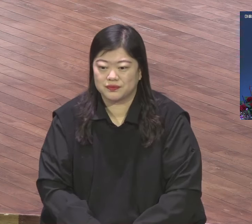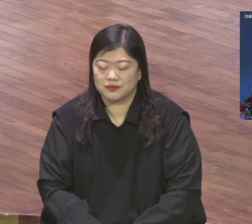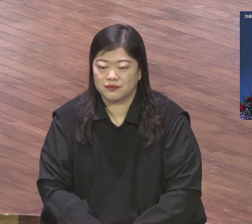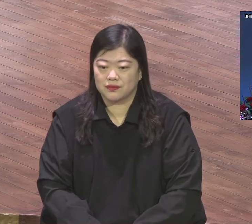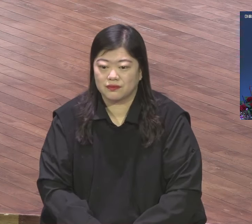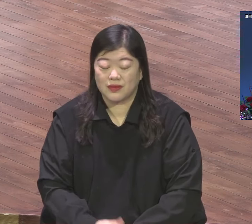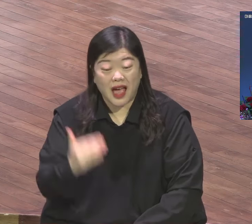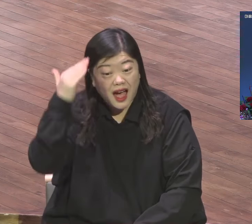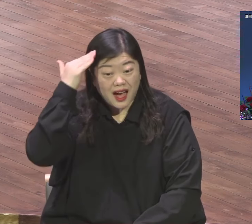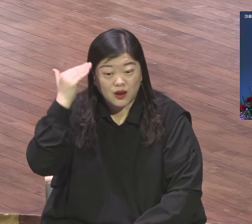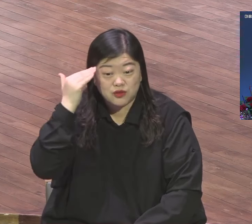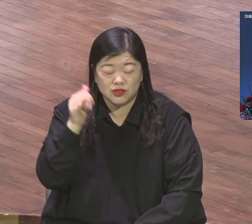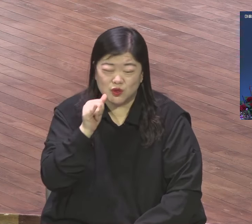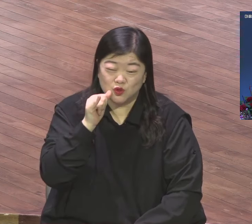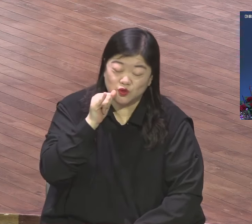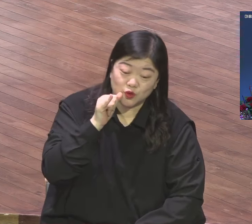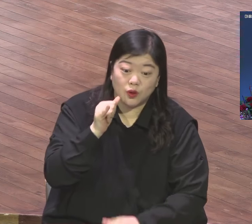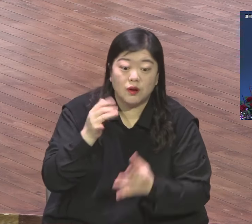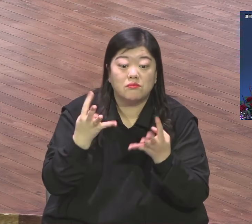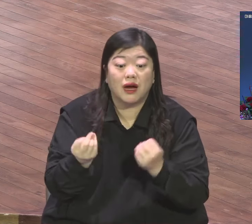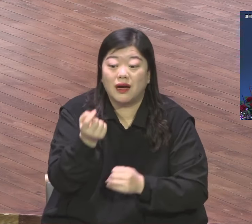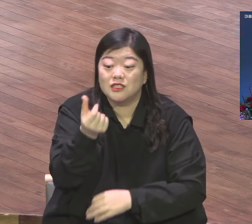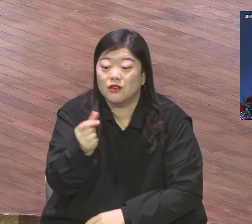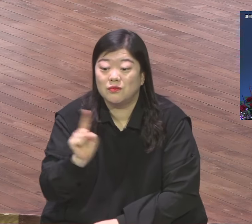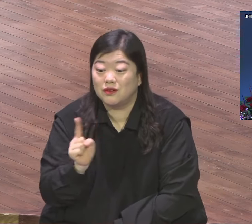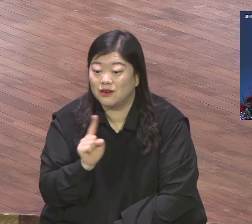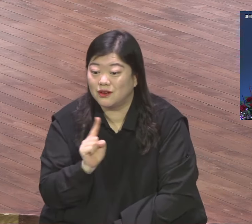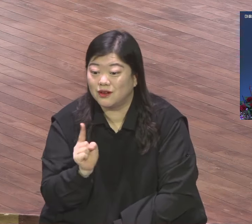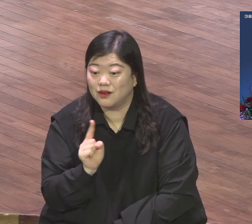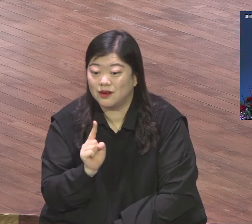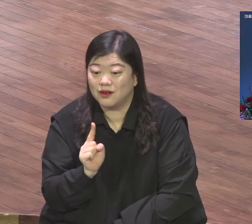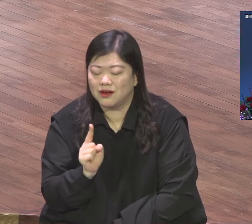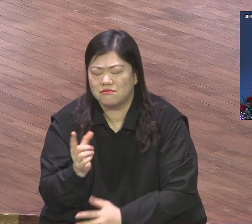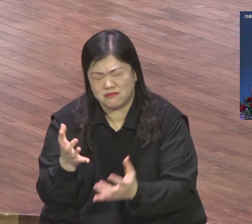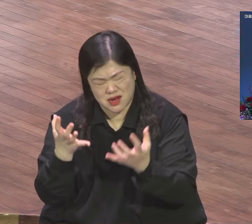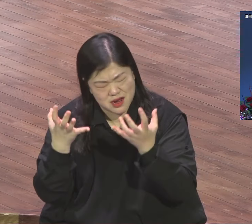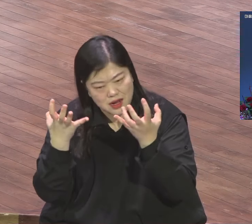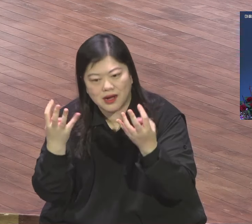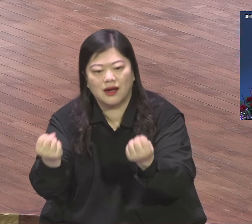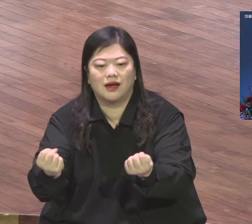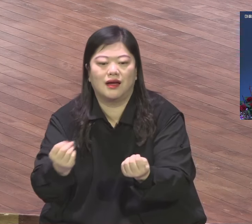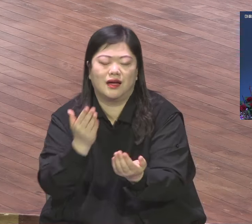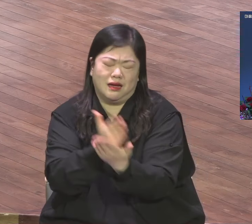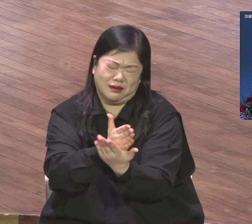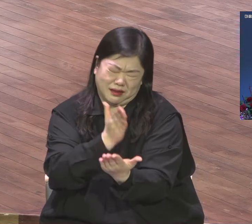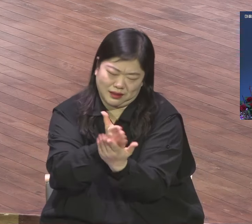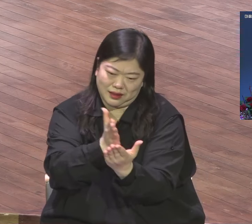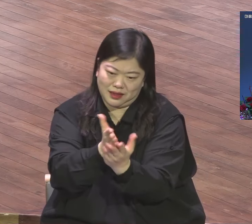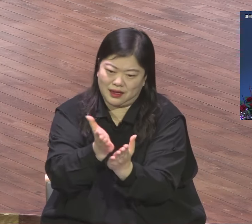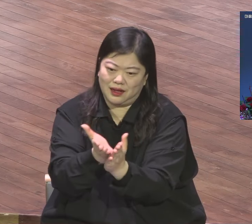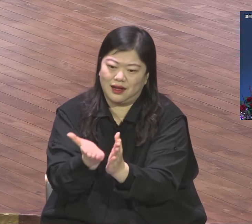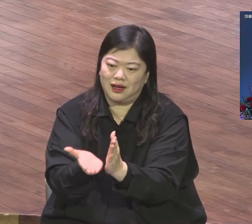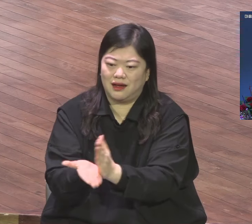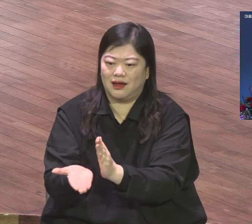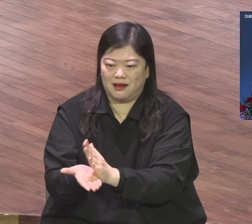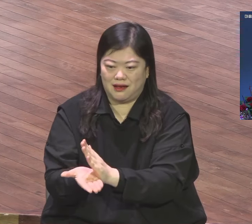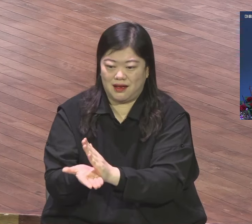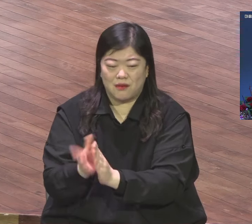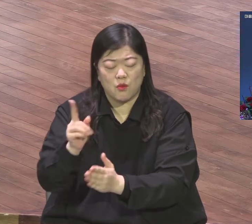중독 공화국이라는 표현을 쓸 정도로 각 중독이 심각합니다. 대표적인